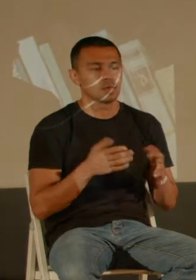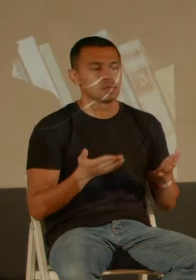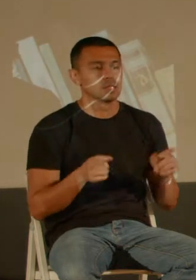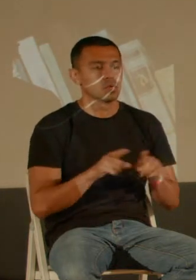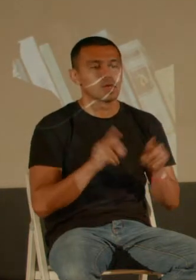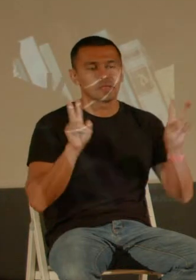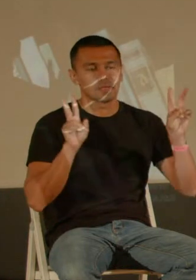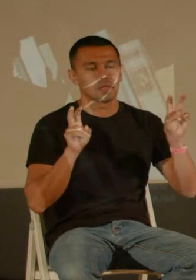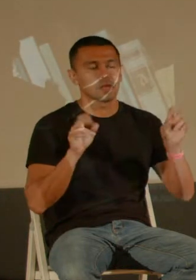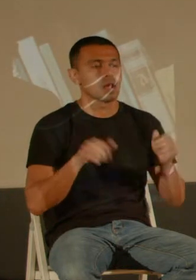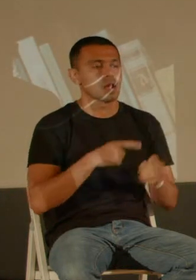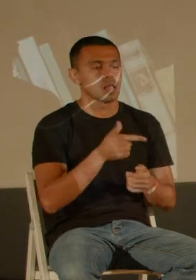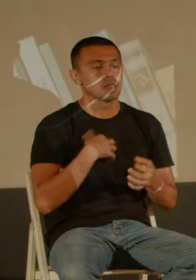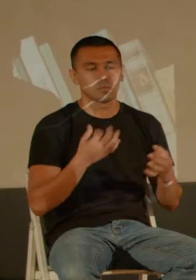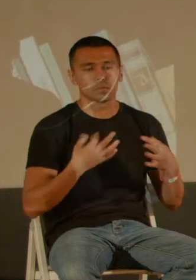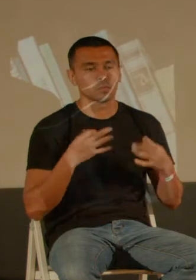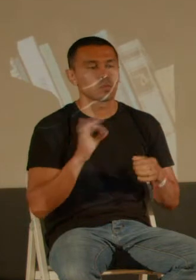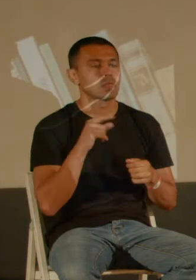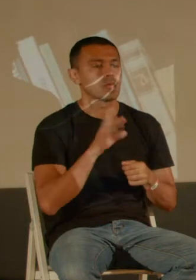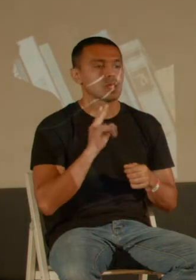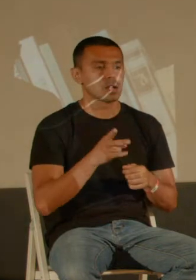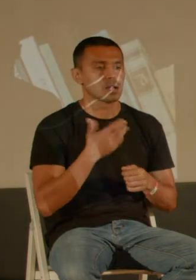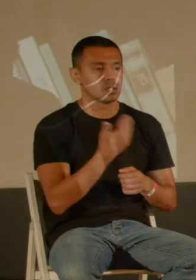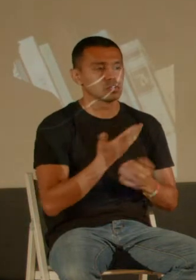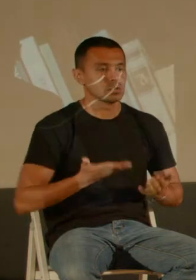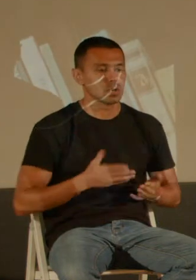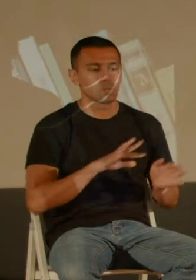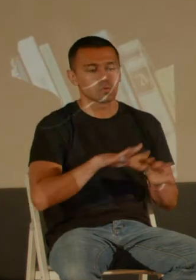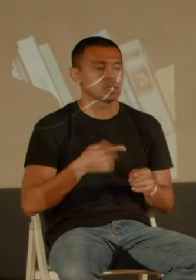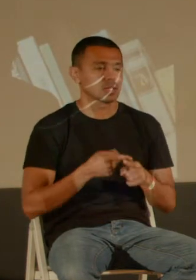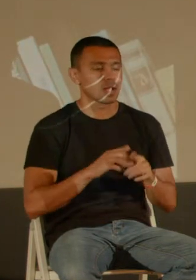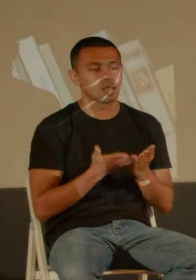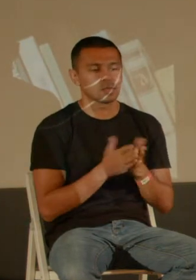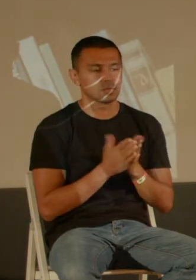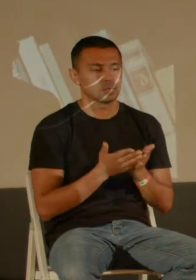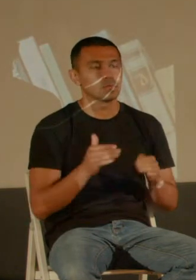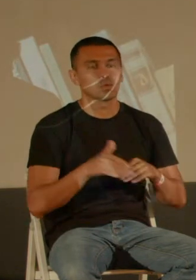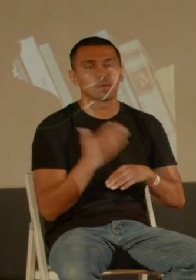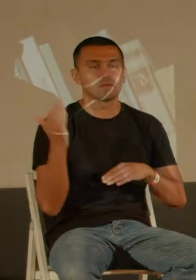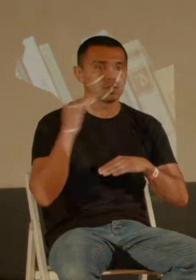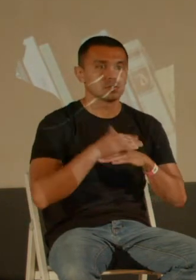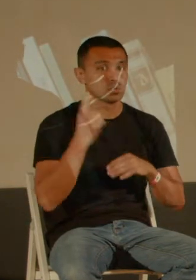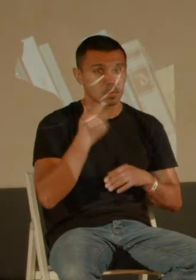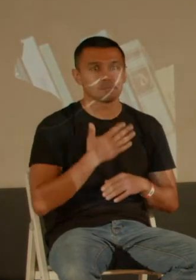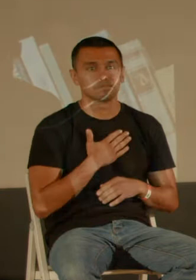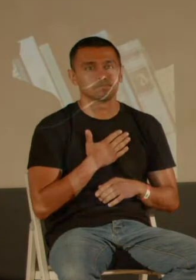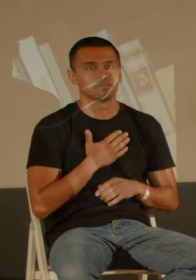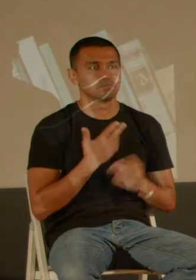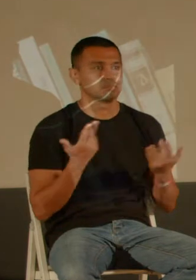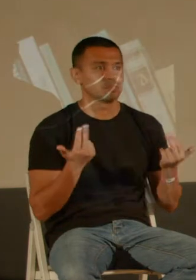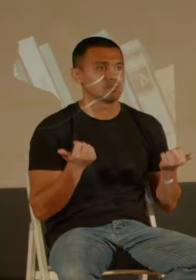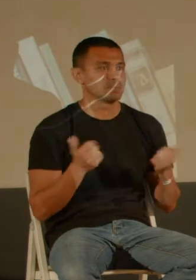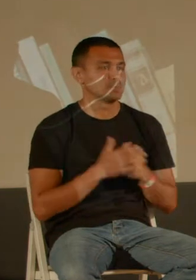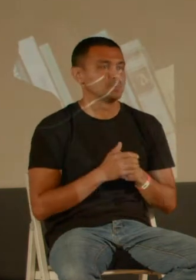з такої тези, а Галина нам розповість про те, як в її життя прийшла ця книжка. Добрий вечір. Чути мене?